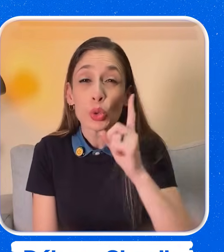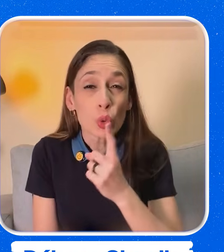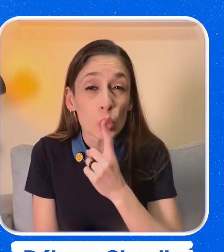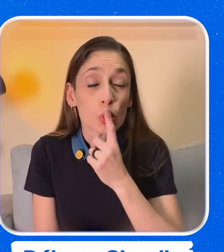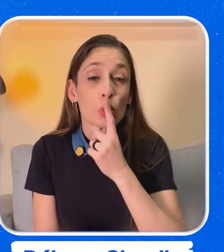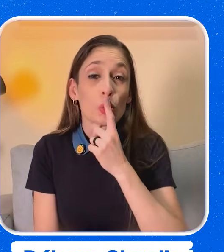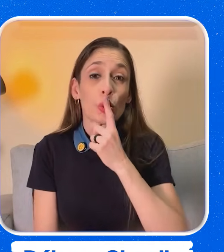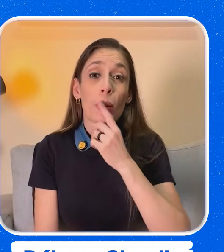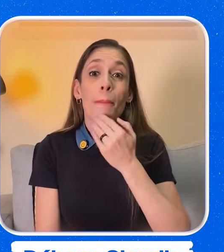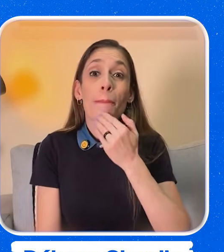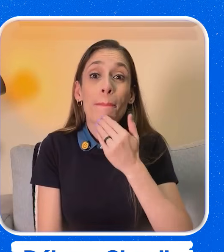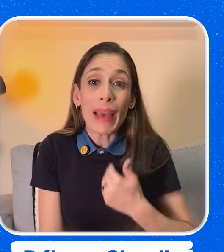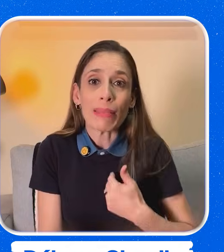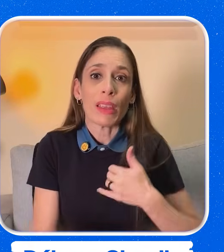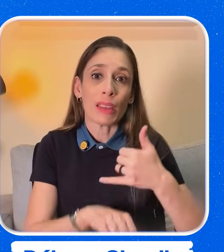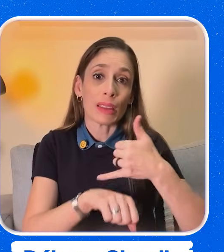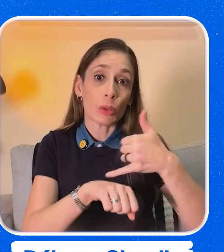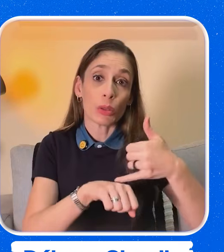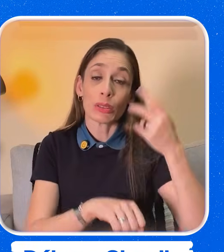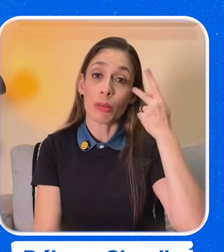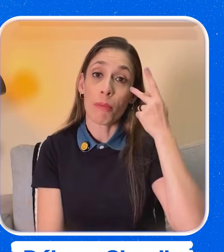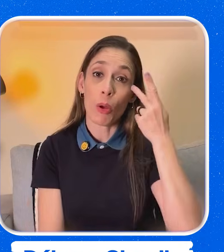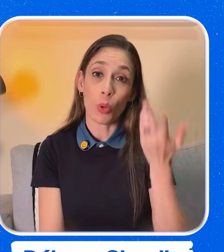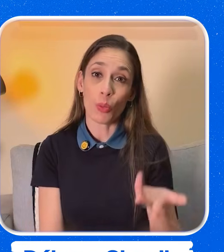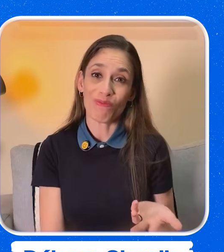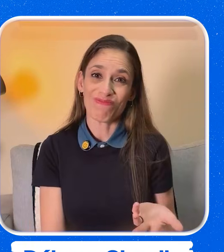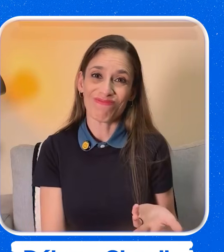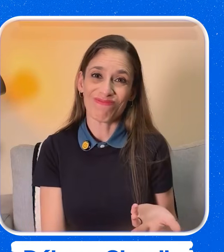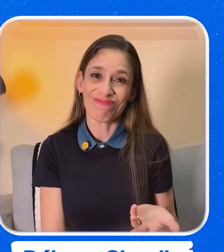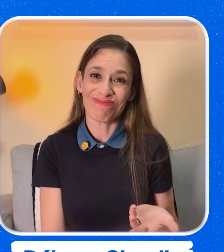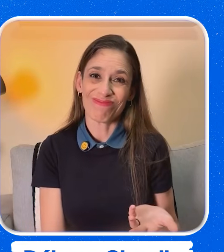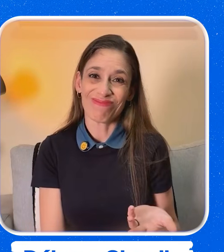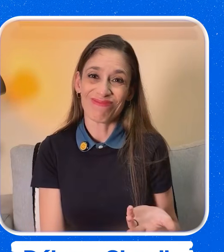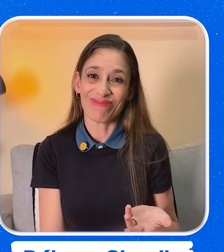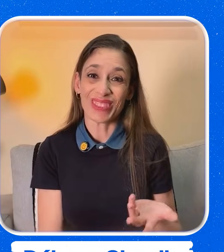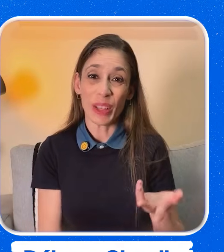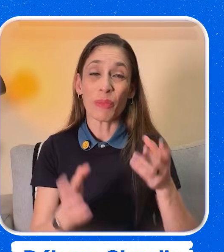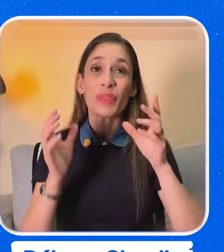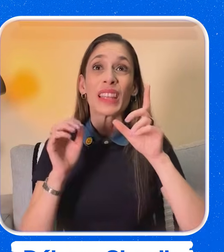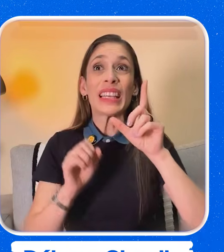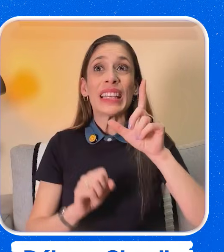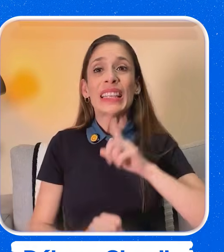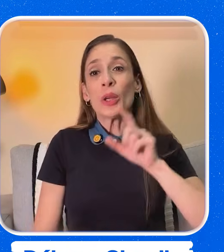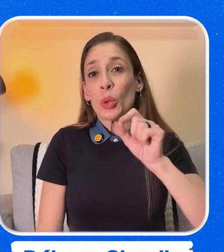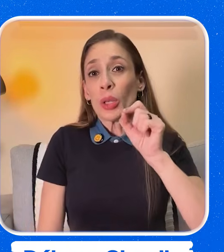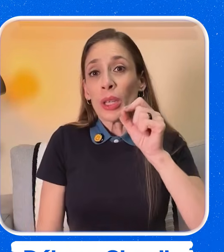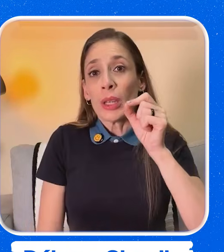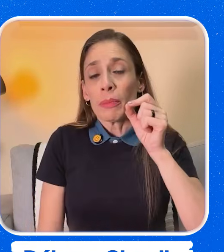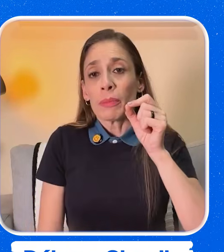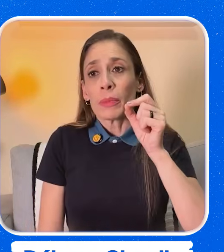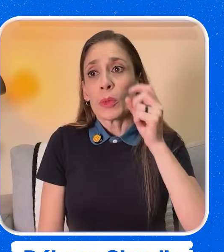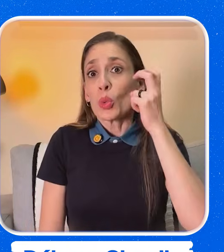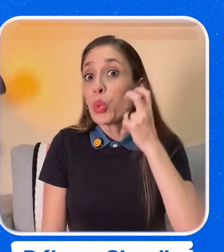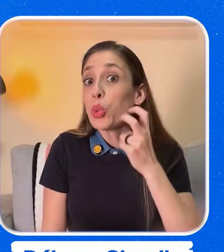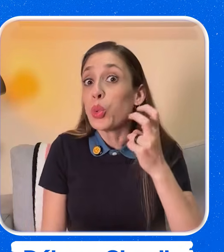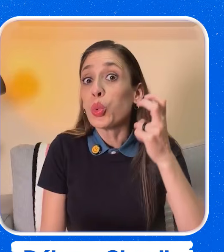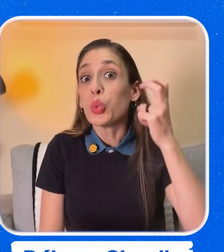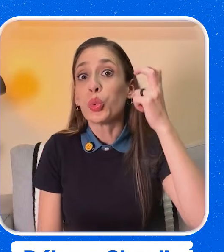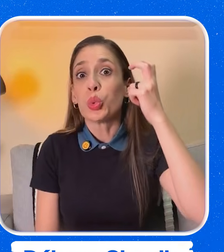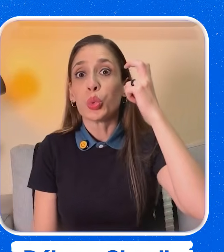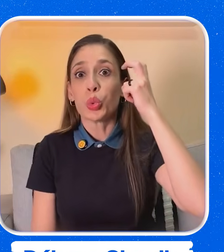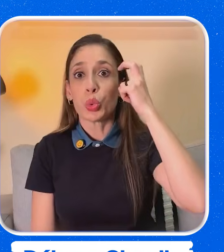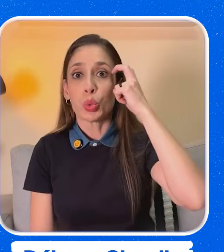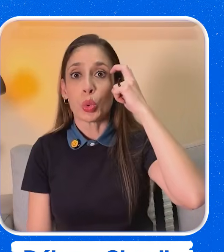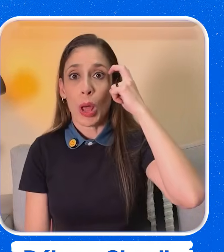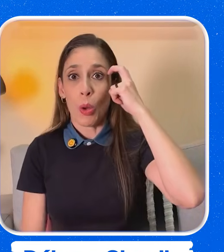Paulo, né? Porque, infelizmente, também existe essa questão cultural, né? Na Bahia e São Paulo,